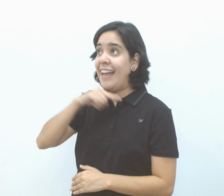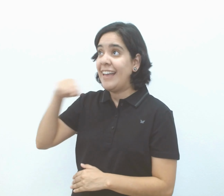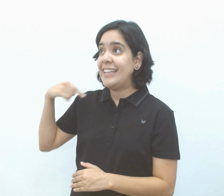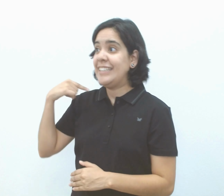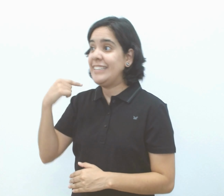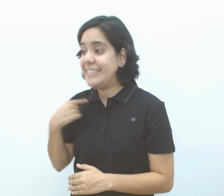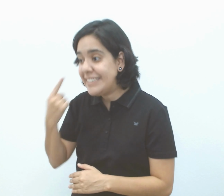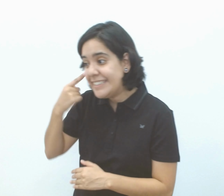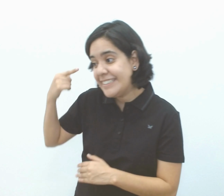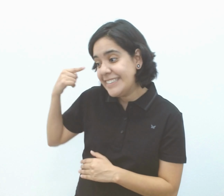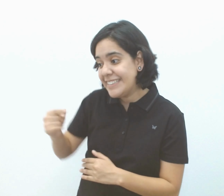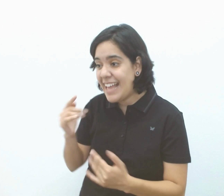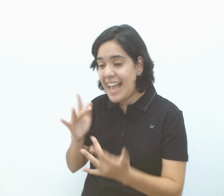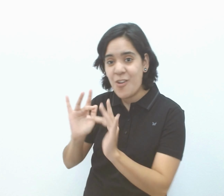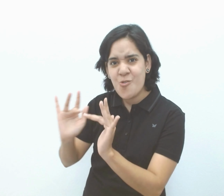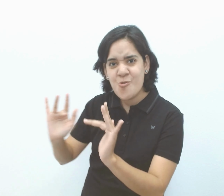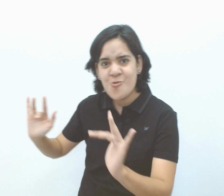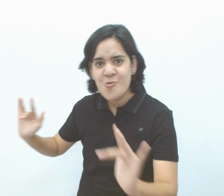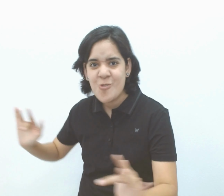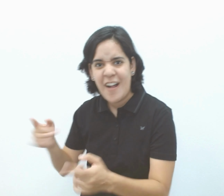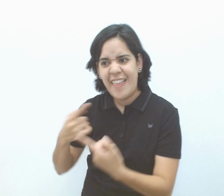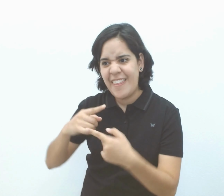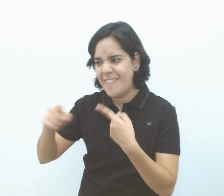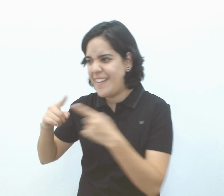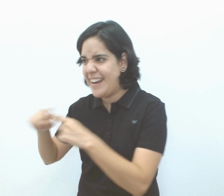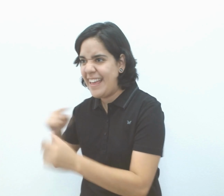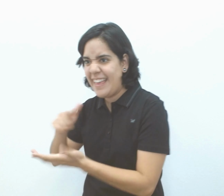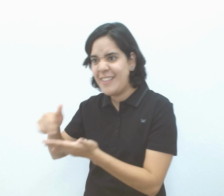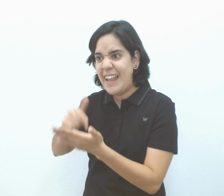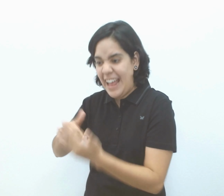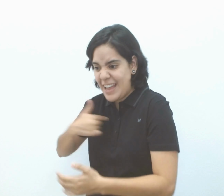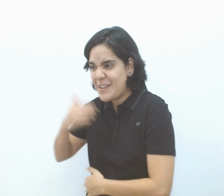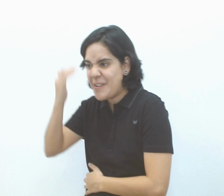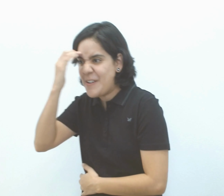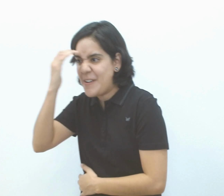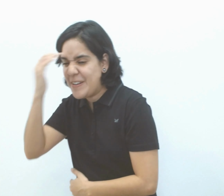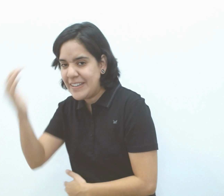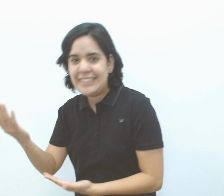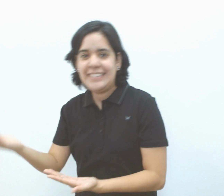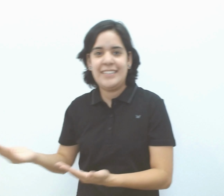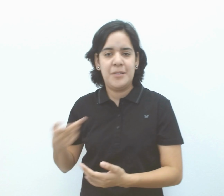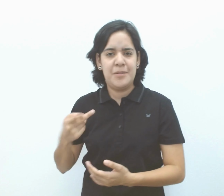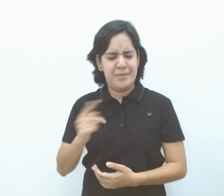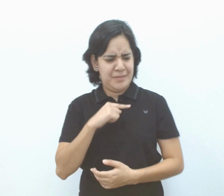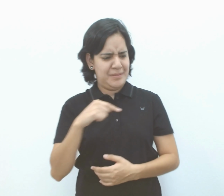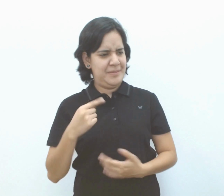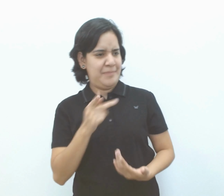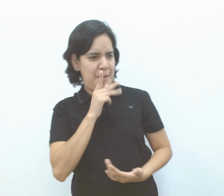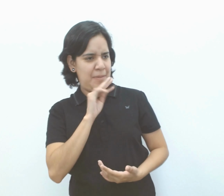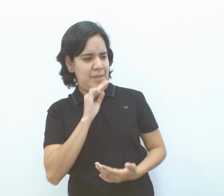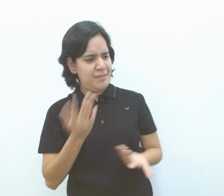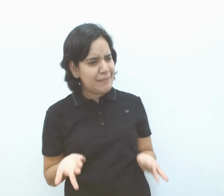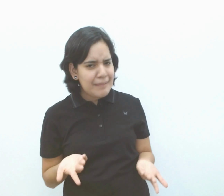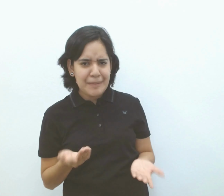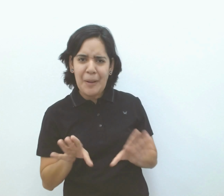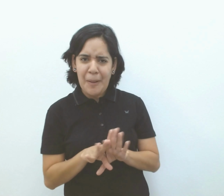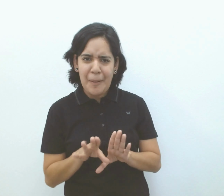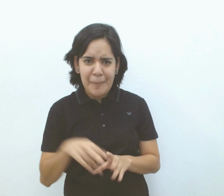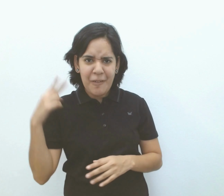dónde estuvieron, es un aula, que es nuestra aula de aprendizaje vivencial y para los niños es mágico y realmente creen que estuvieron ahí. Sí, que